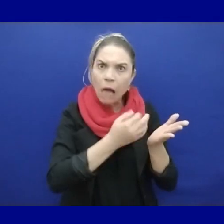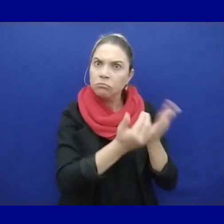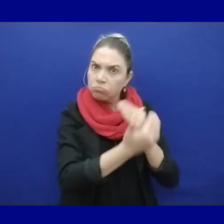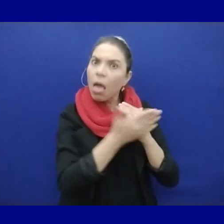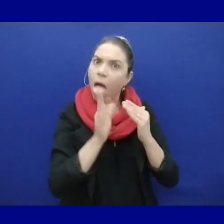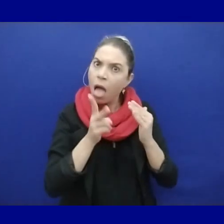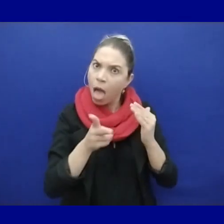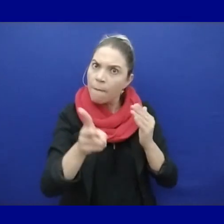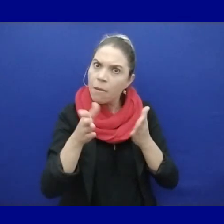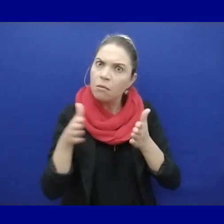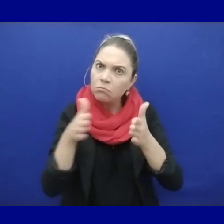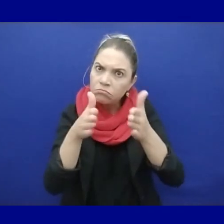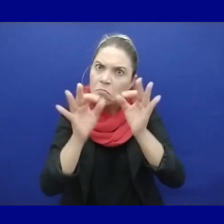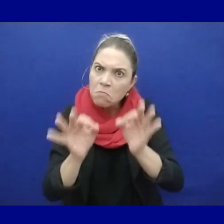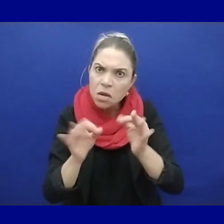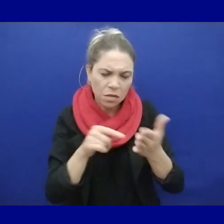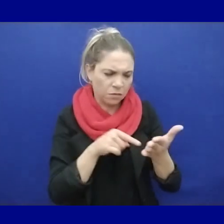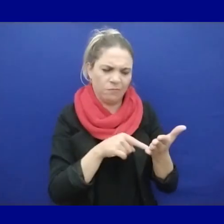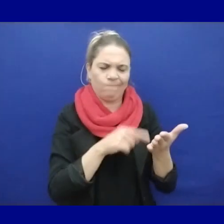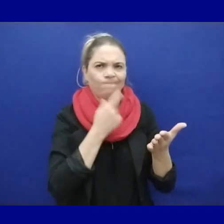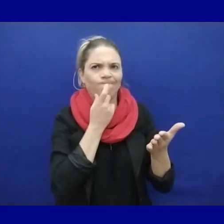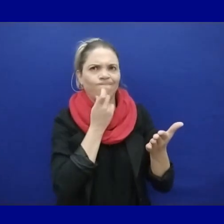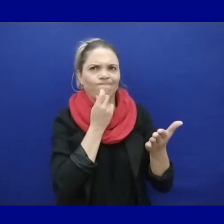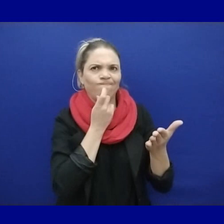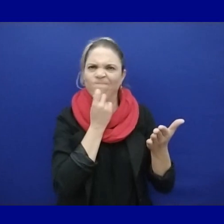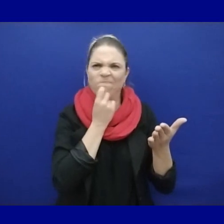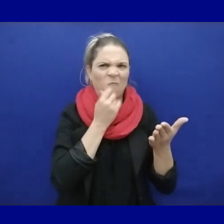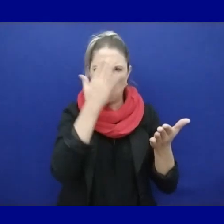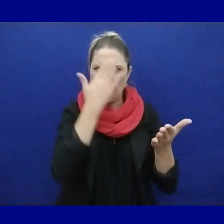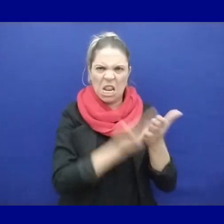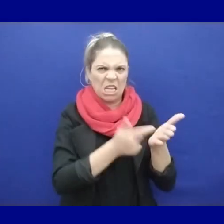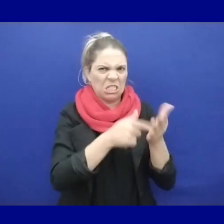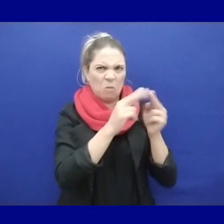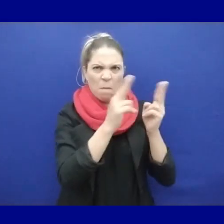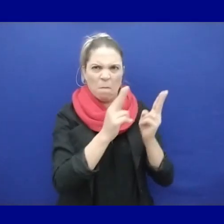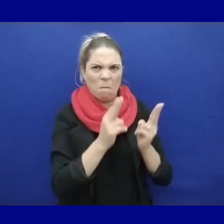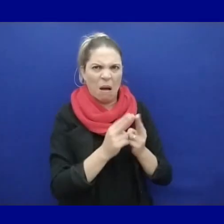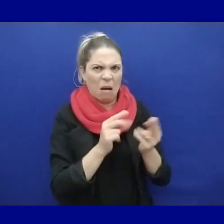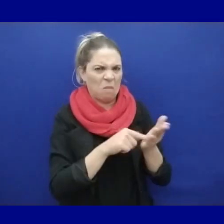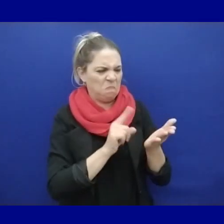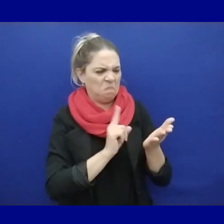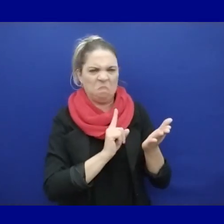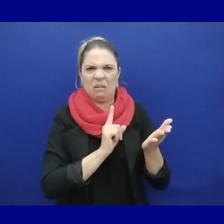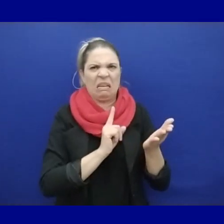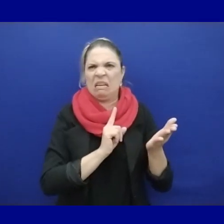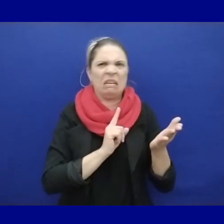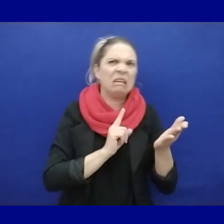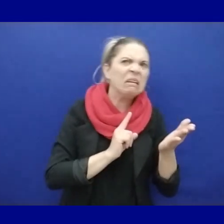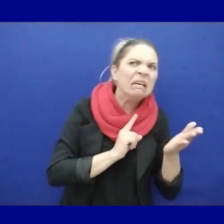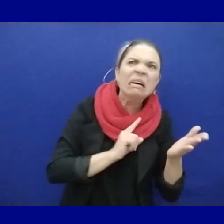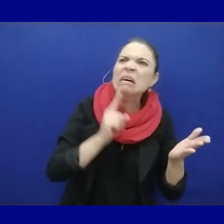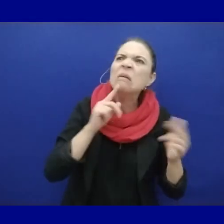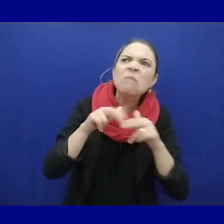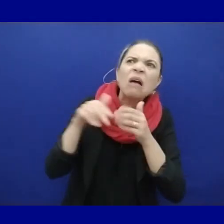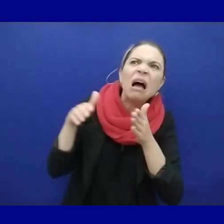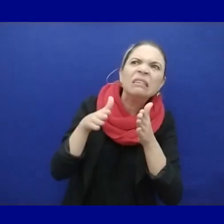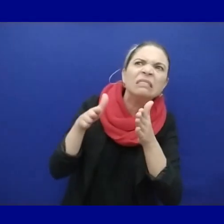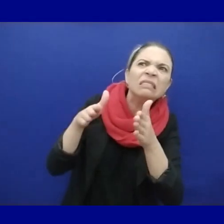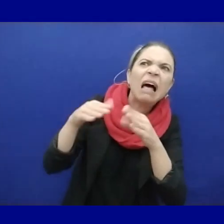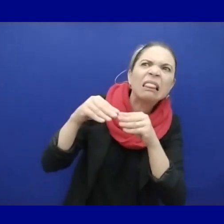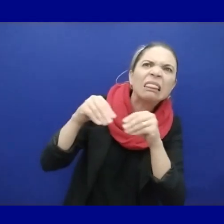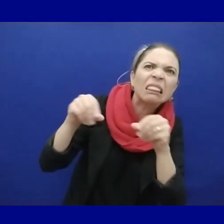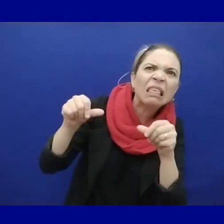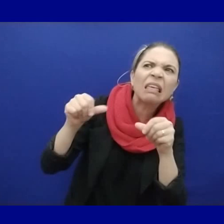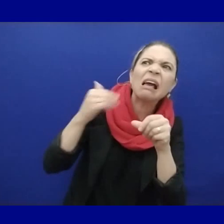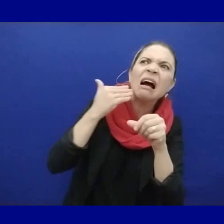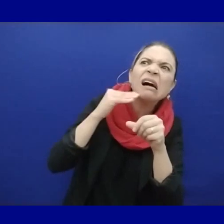trajeto correto para o seu destino final. Mas ele não acreditou que o mapa estivesse correto. A estrada lhe